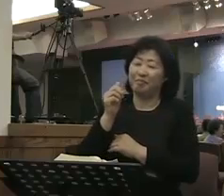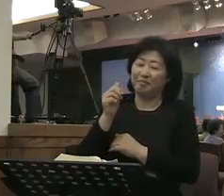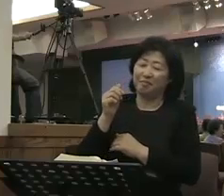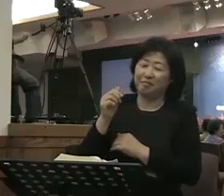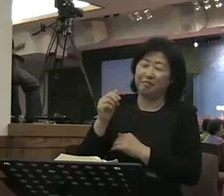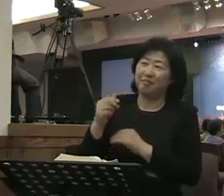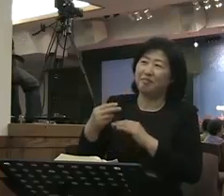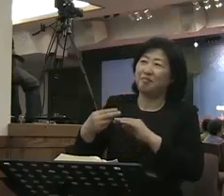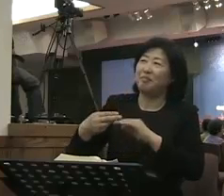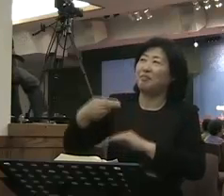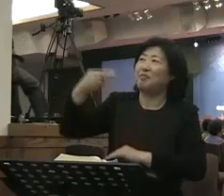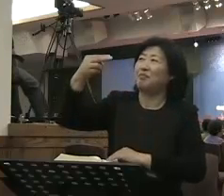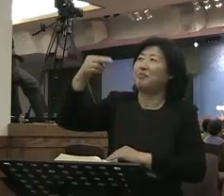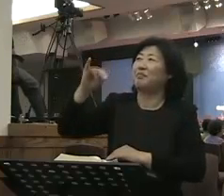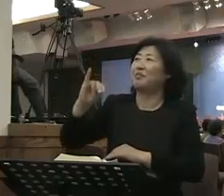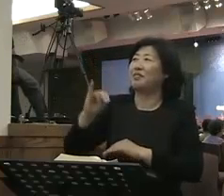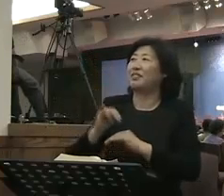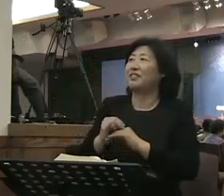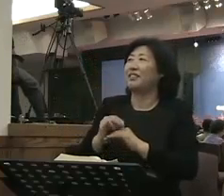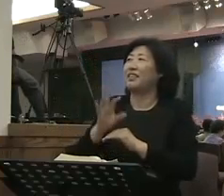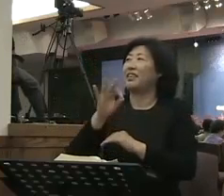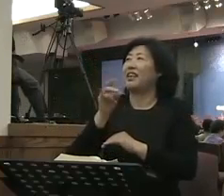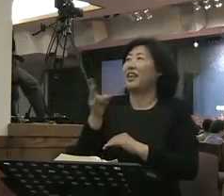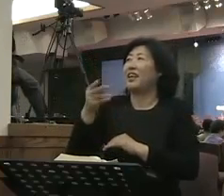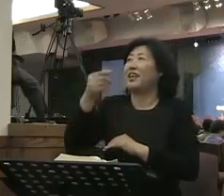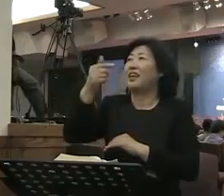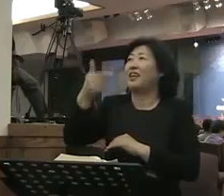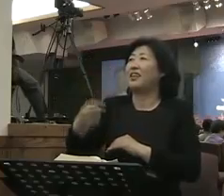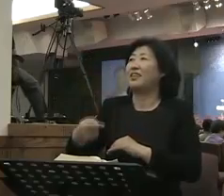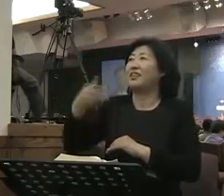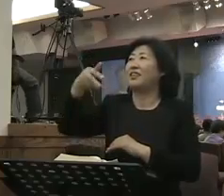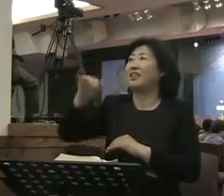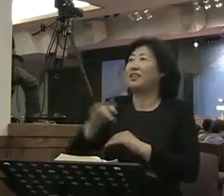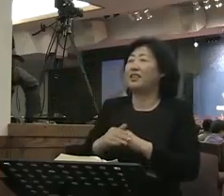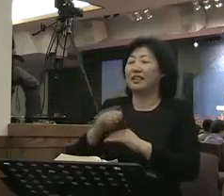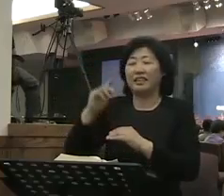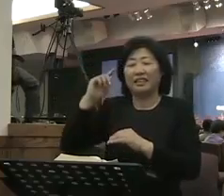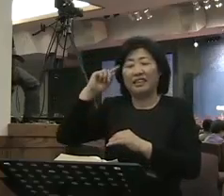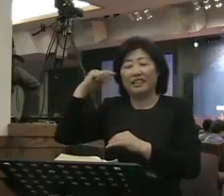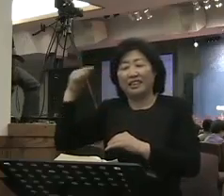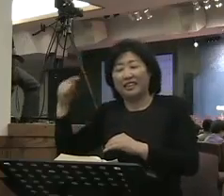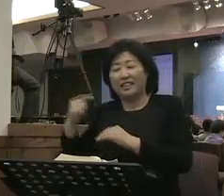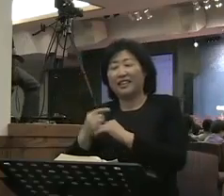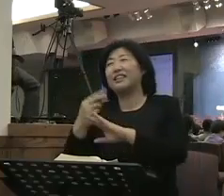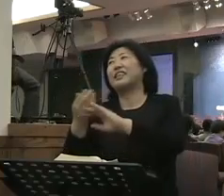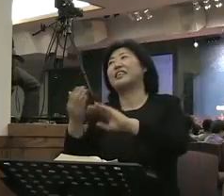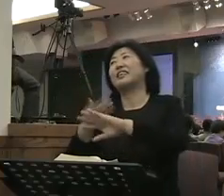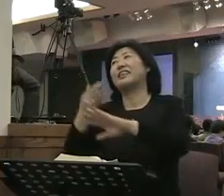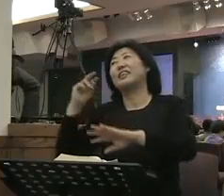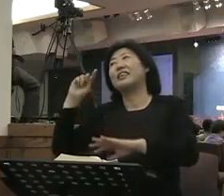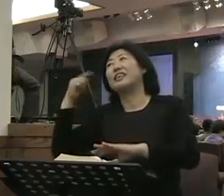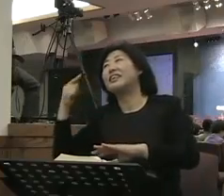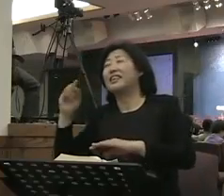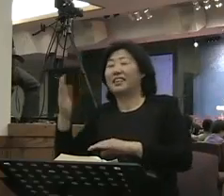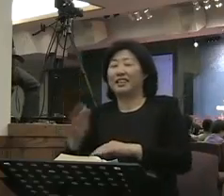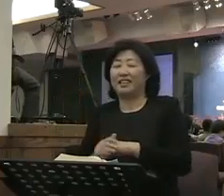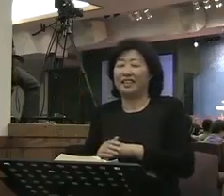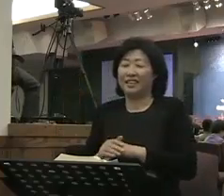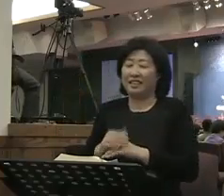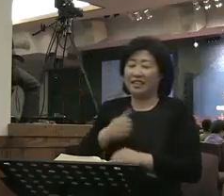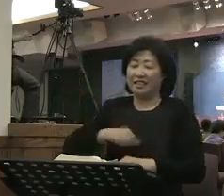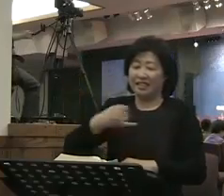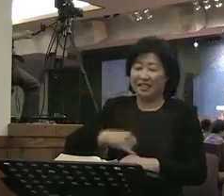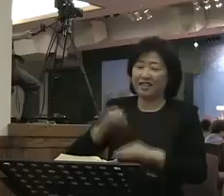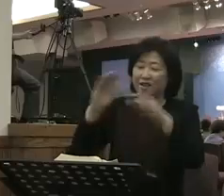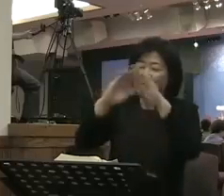에너지 예배가 필요합니다. 하이 에너지. 우리 자녀들 여기에서 미치지 못하면 다른 데서 미쳐요. 다른 데서. 여기서 우리